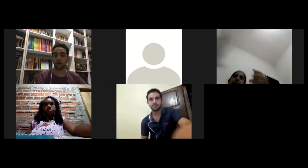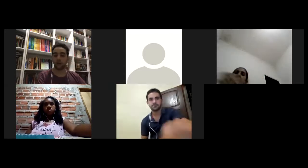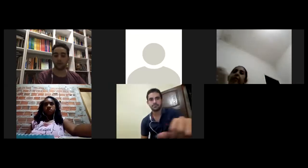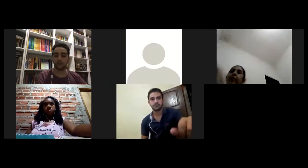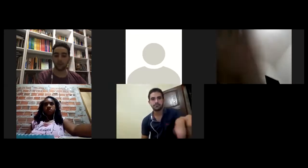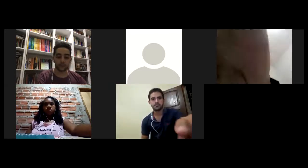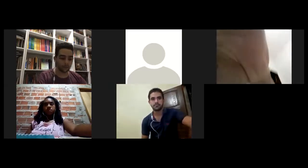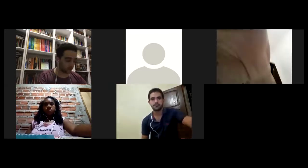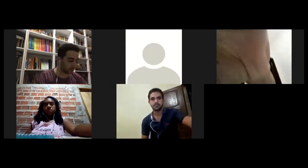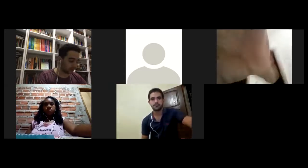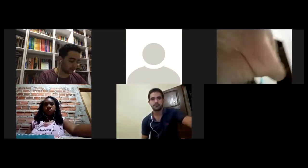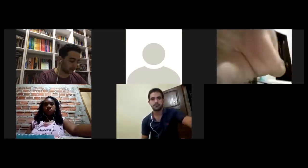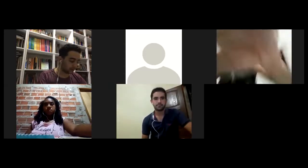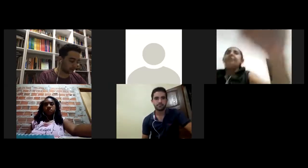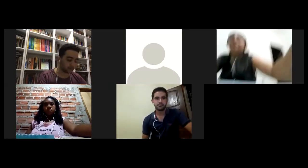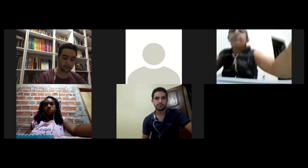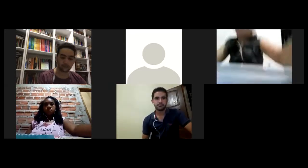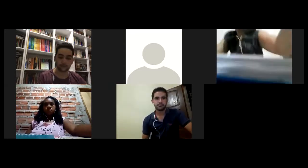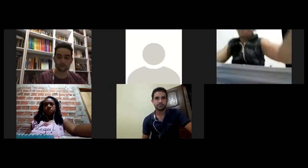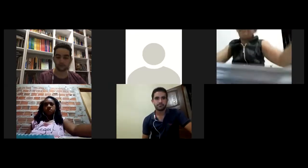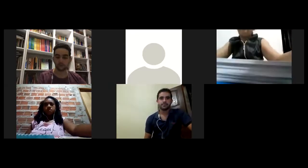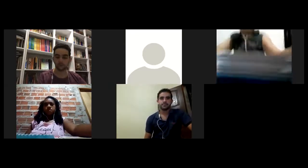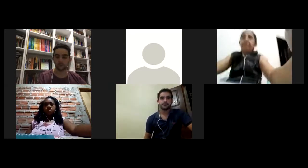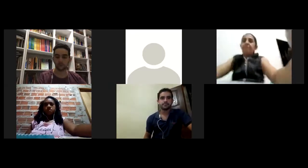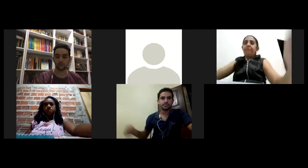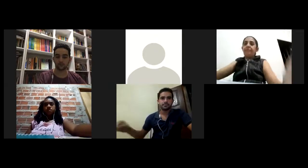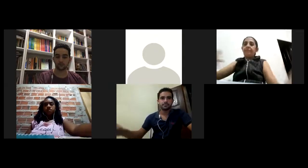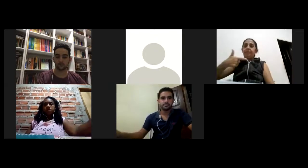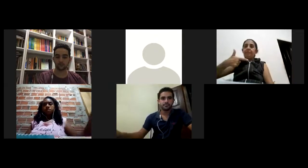Olha lá. 2.